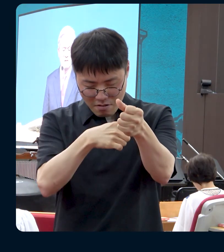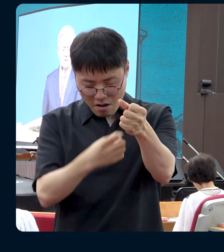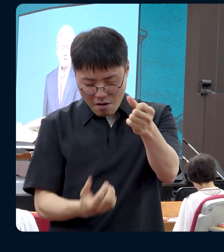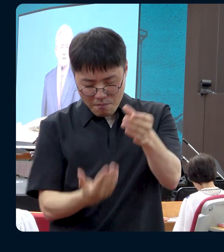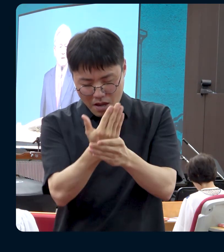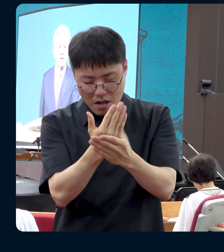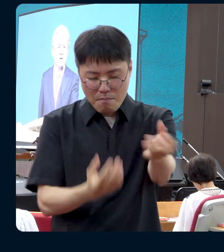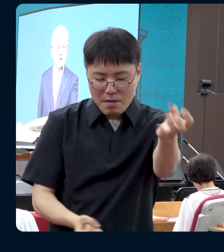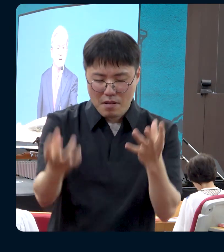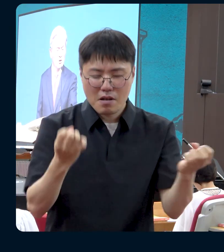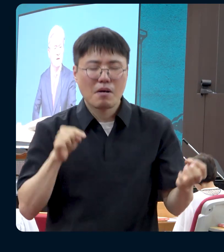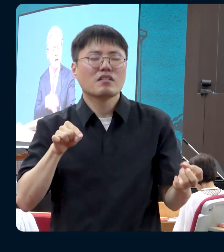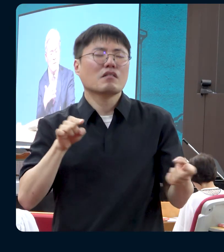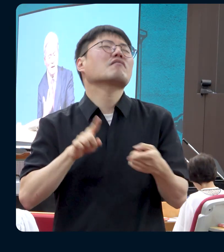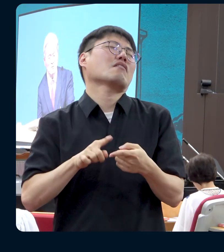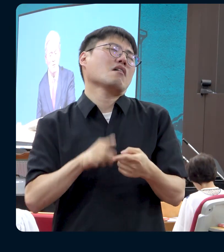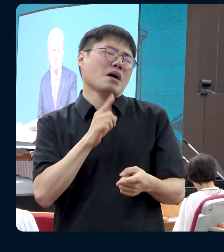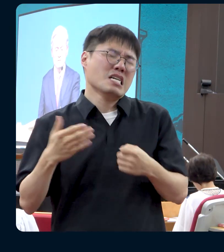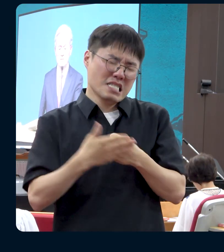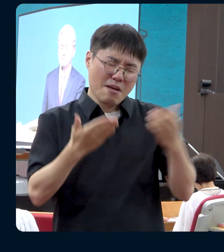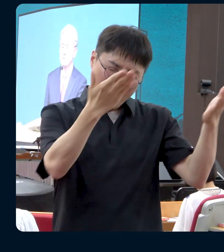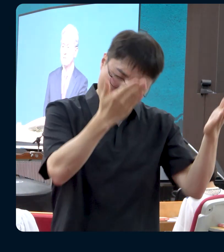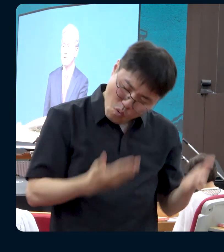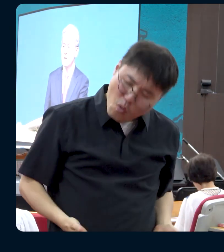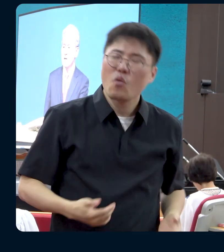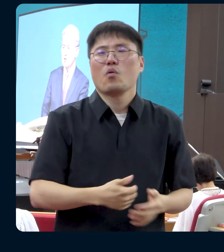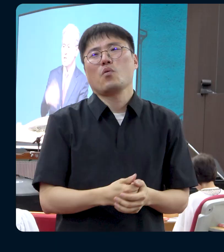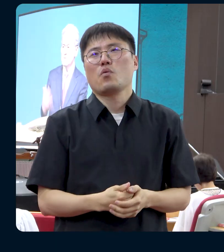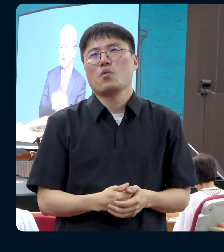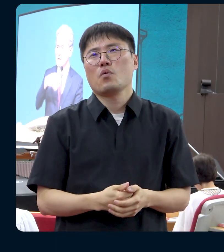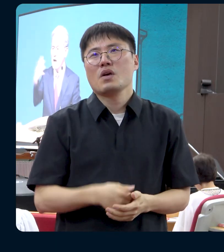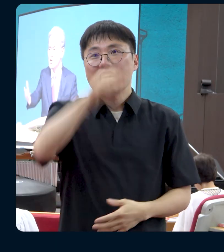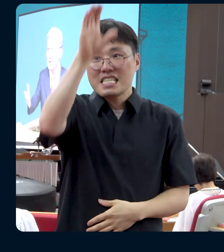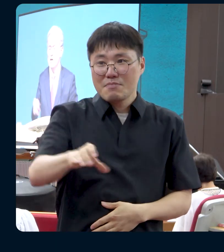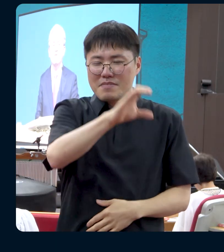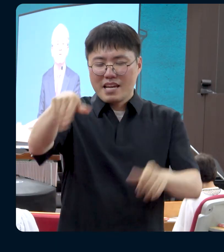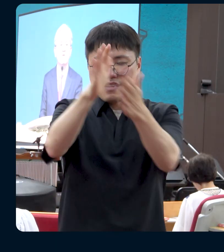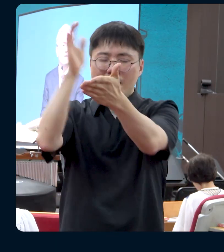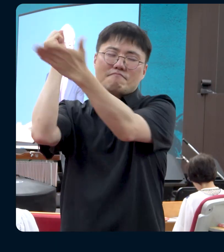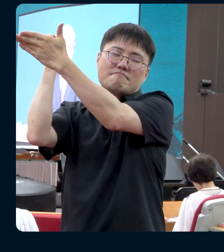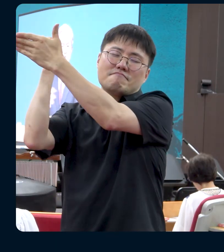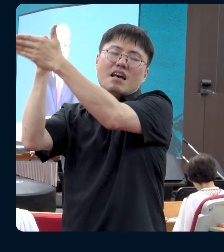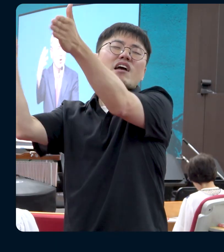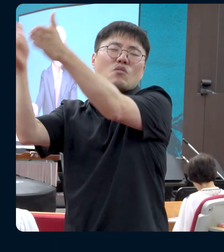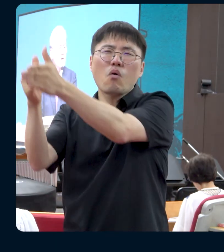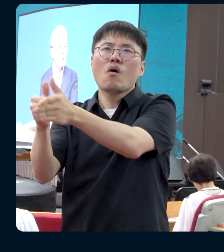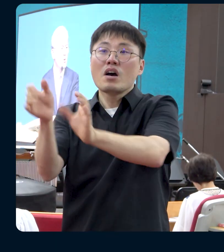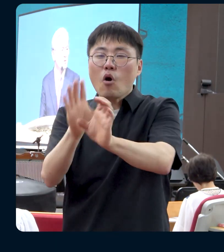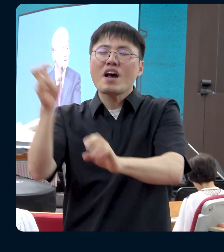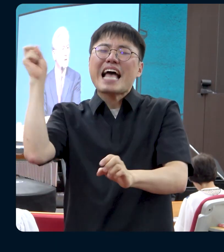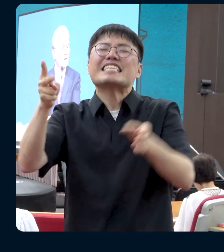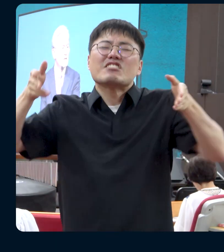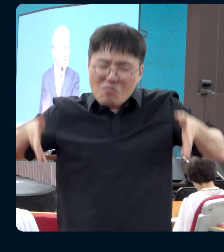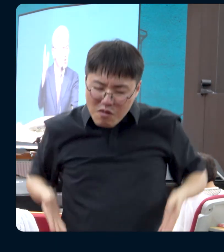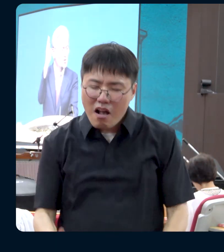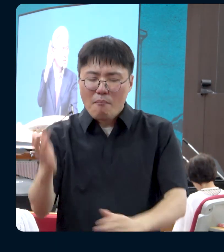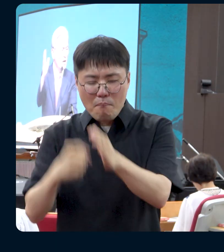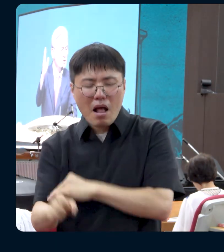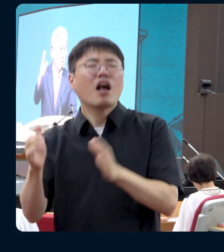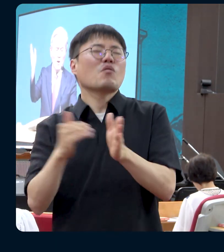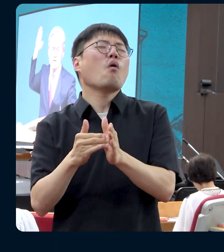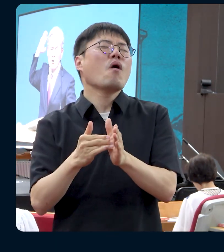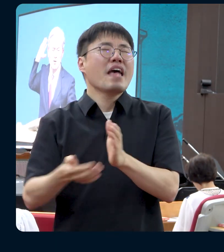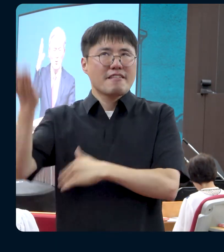올라오는 바로 그런 것입니다. 그렇게 은혜를 받고, 그래서 십자가에 다 처리했고, 심지어